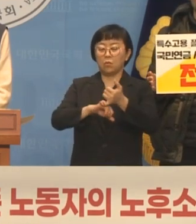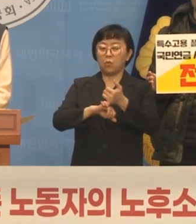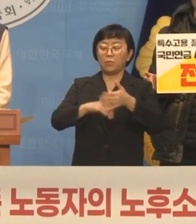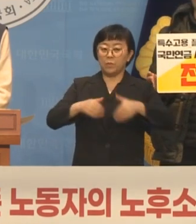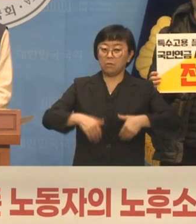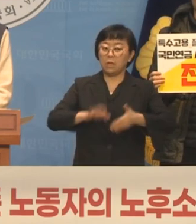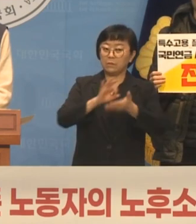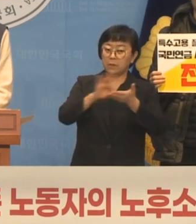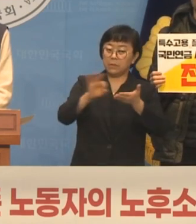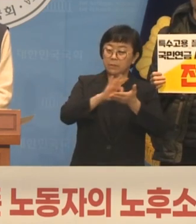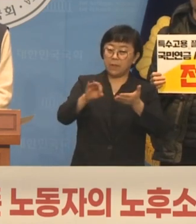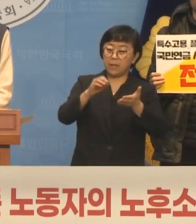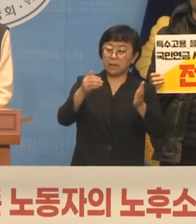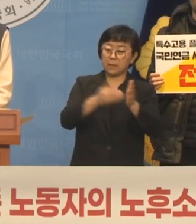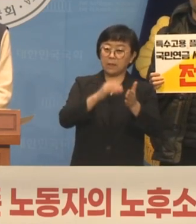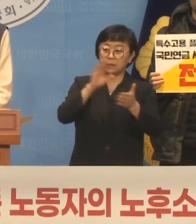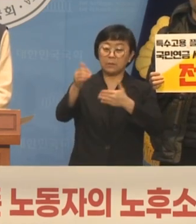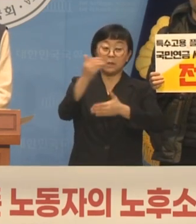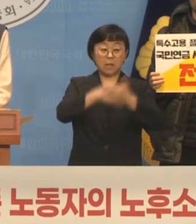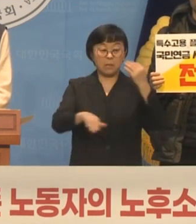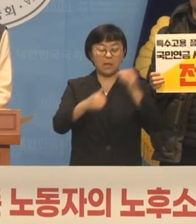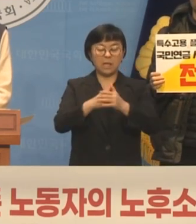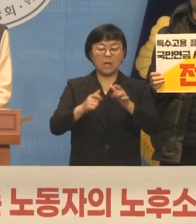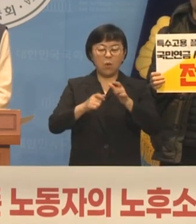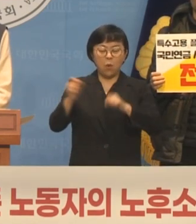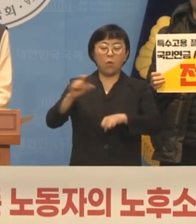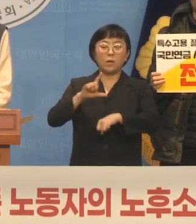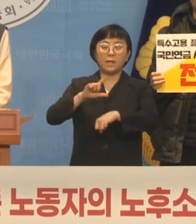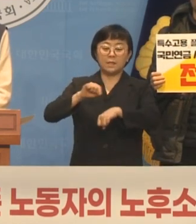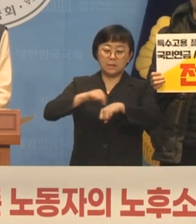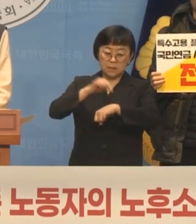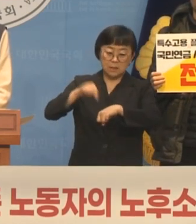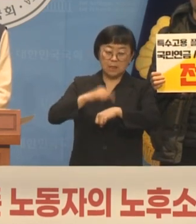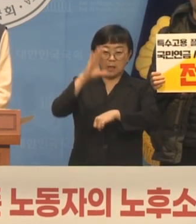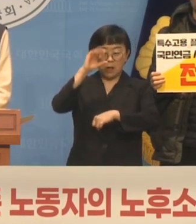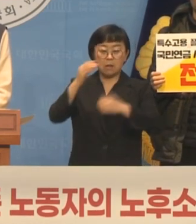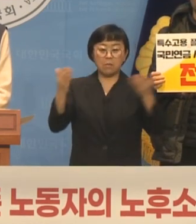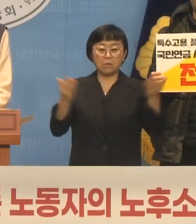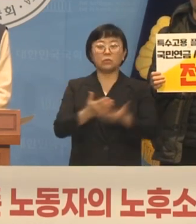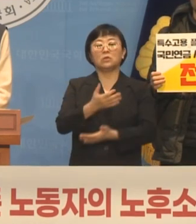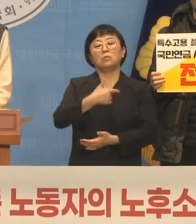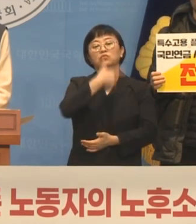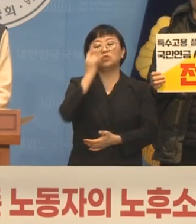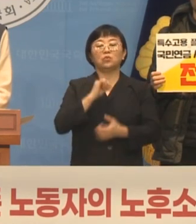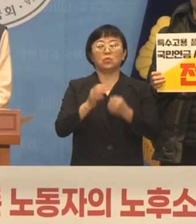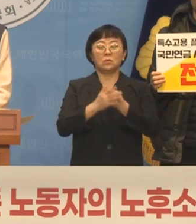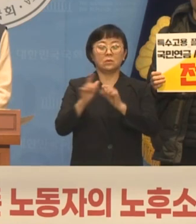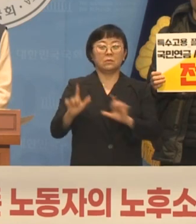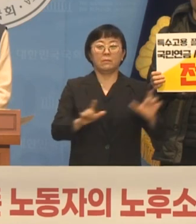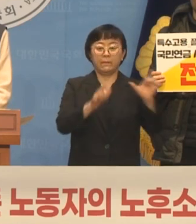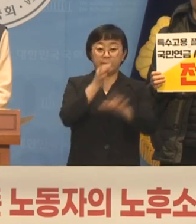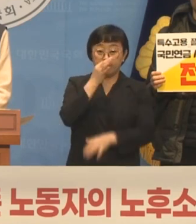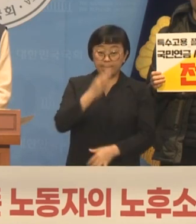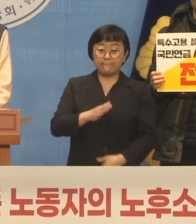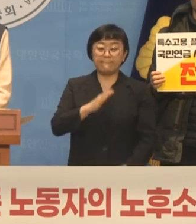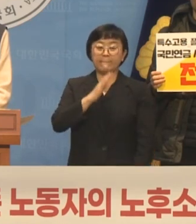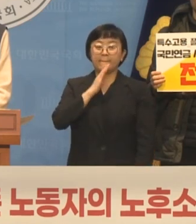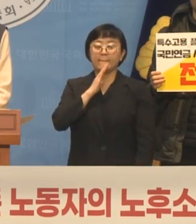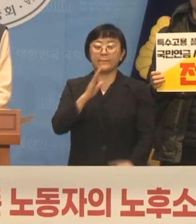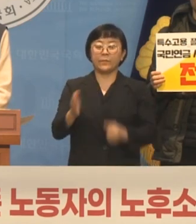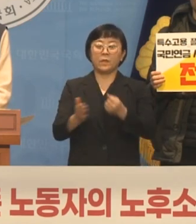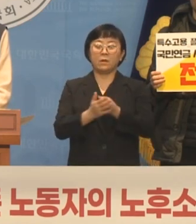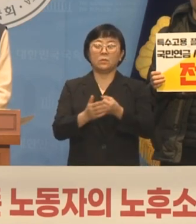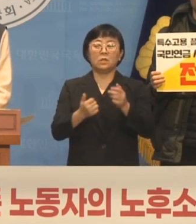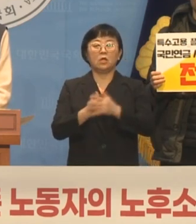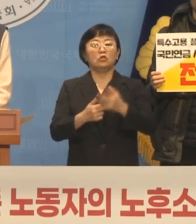제외하고 나면 장시간 알바보다도 못한 것이 현실입니다. 즉 생활하는데도 힘들고 그로 인해